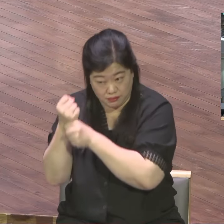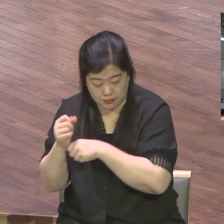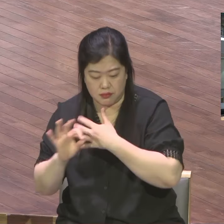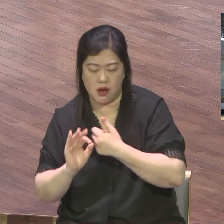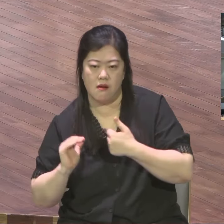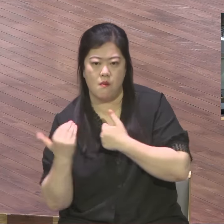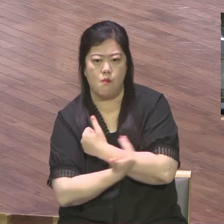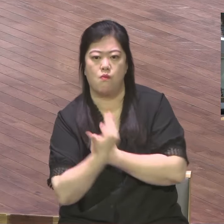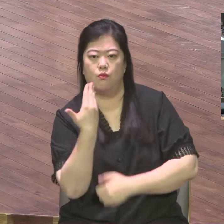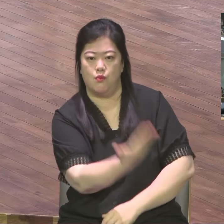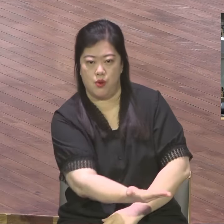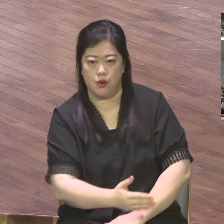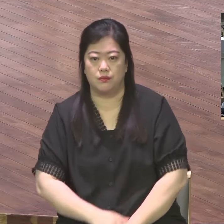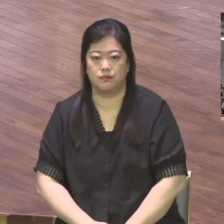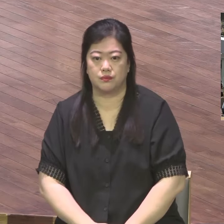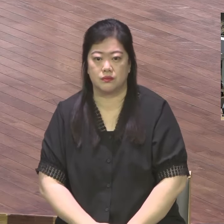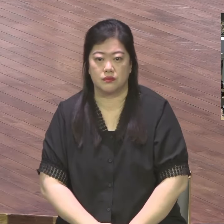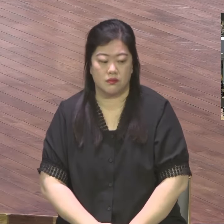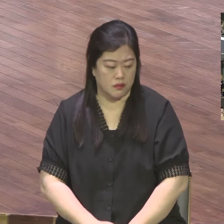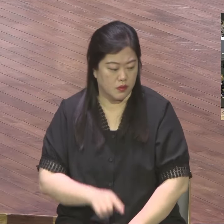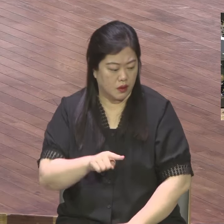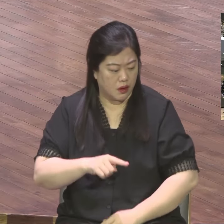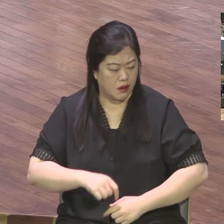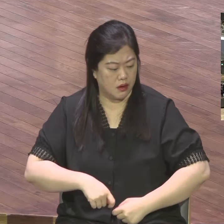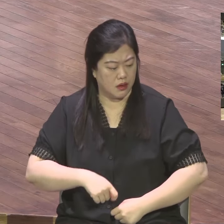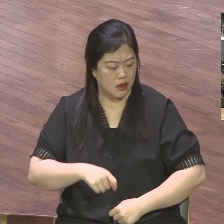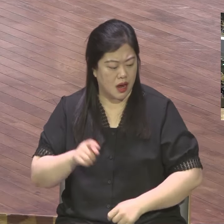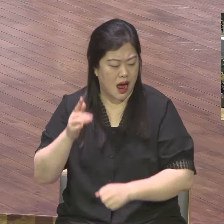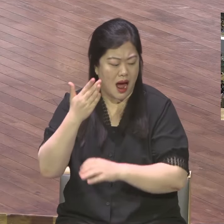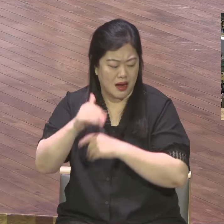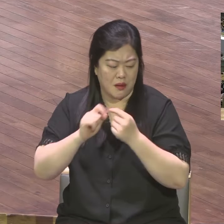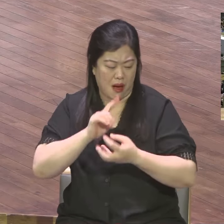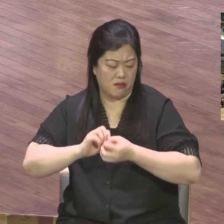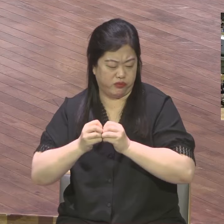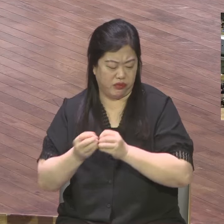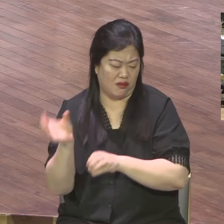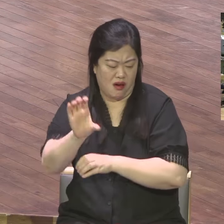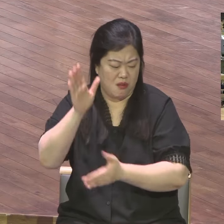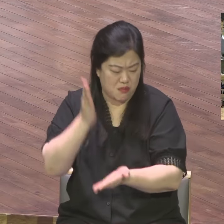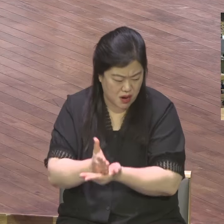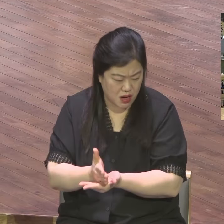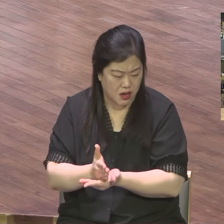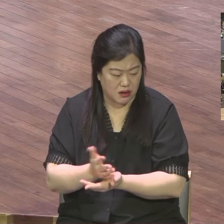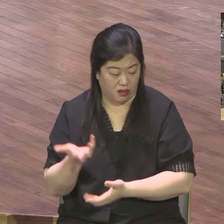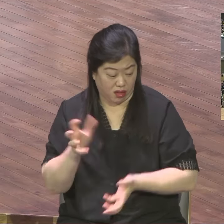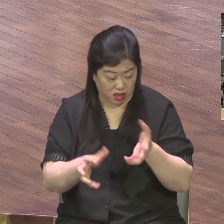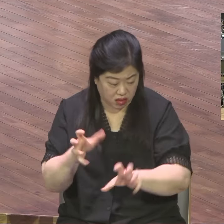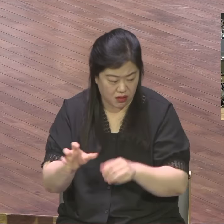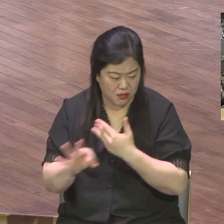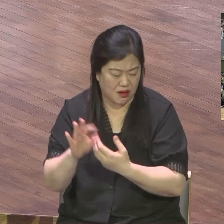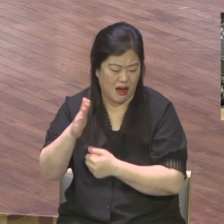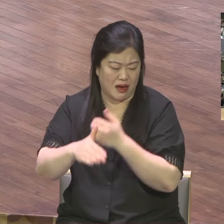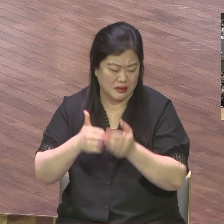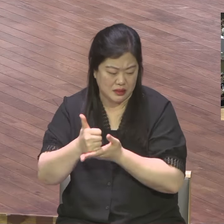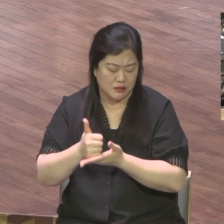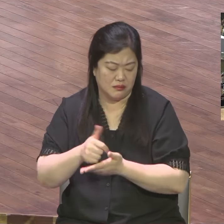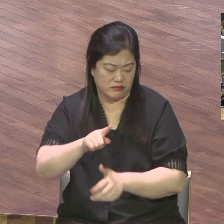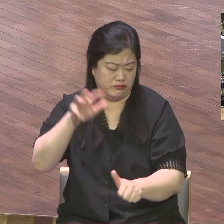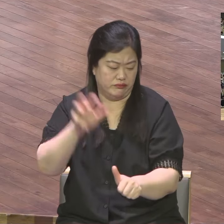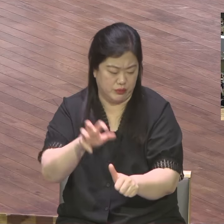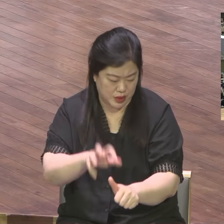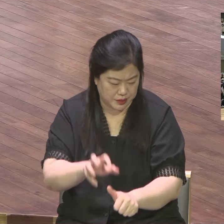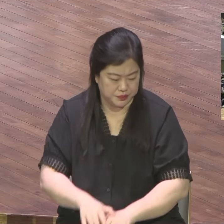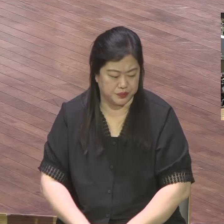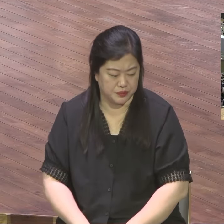너는 그의 말씀에 더하지 말라. 그가 너를 책망하시겠고 너는 거짓말하는 자가 될까 두려우니라.